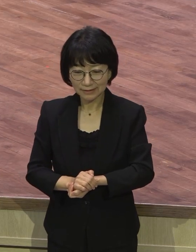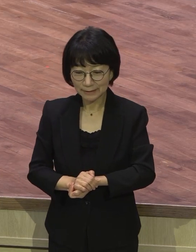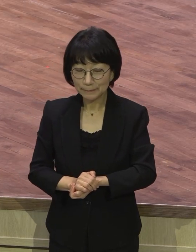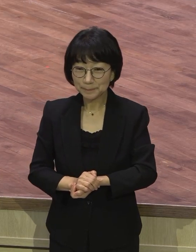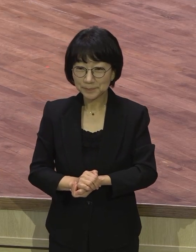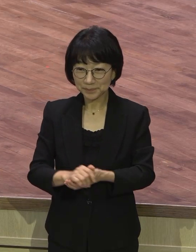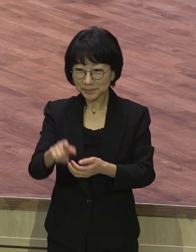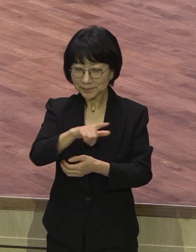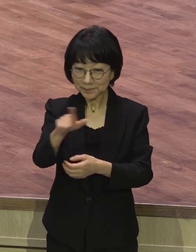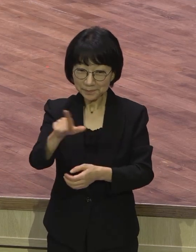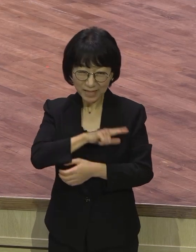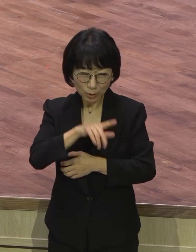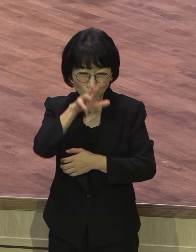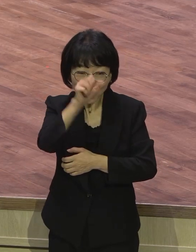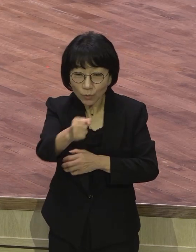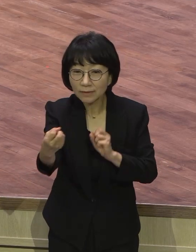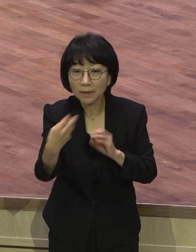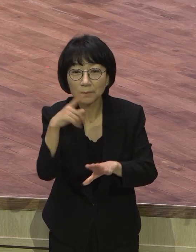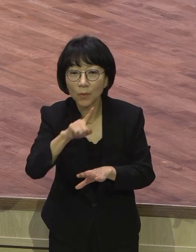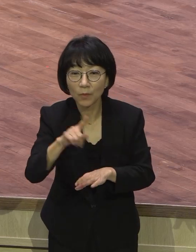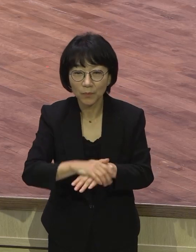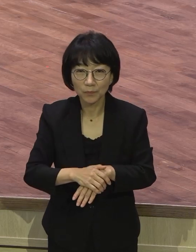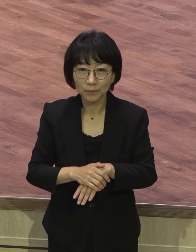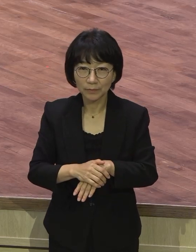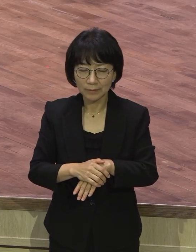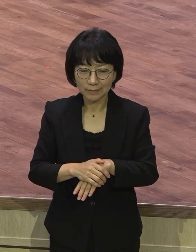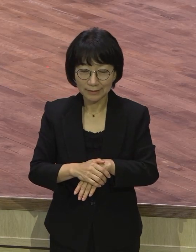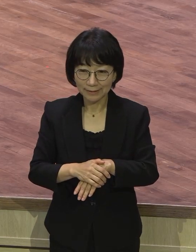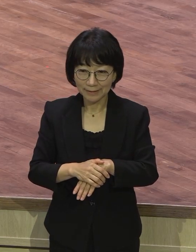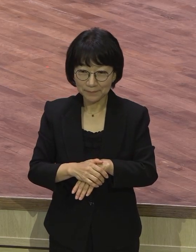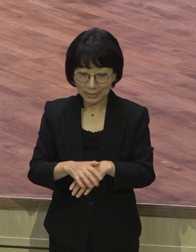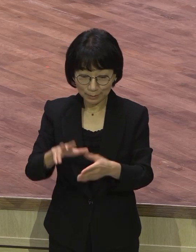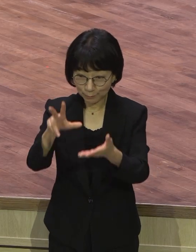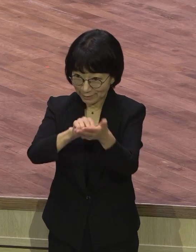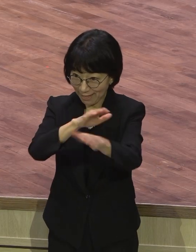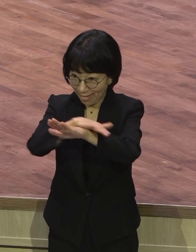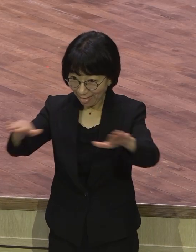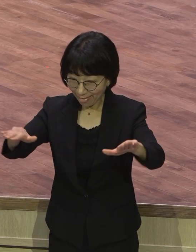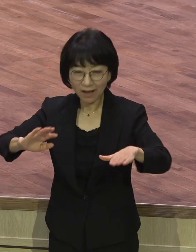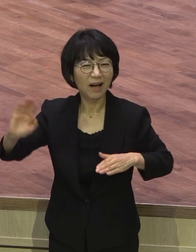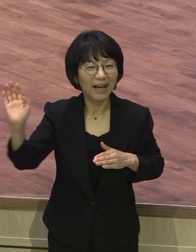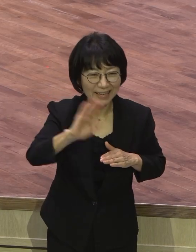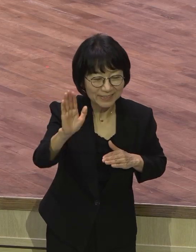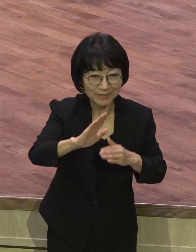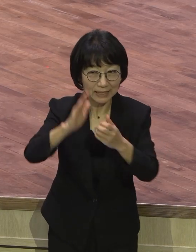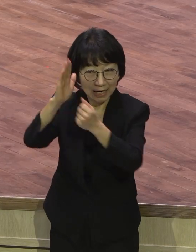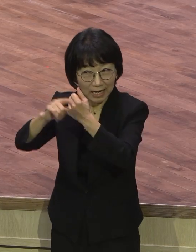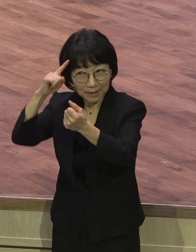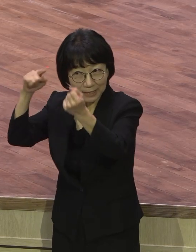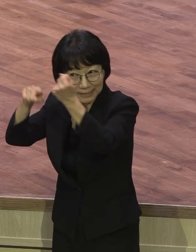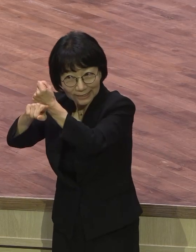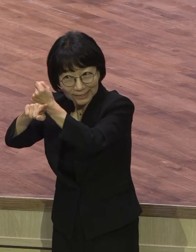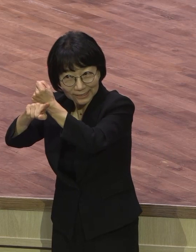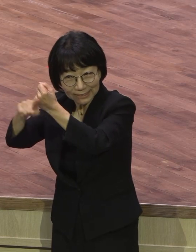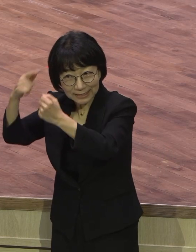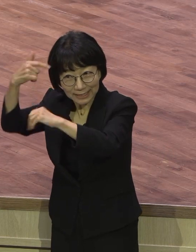알아들어요. 합리의 선을 이루는 말이에요. 이걸 다 해보신다. 그 말이 아니에요. 하나님 뜻대로 잘 인도해 가실 것이다.